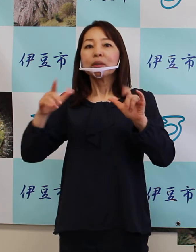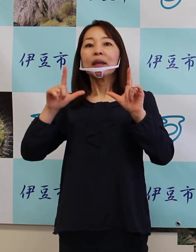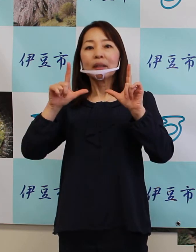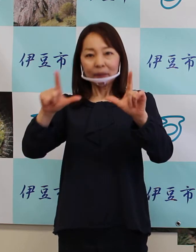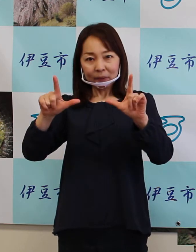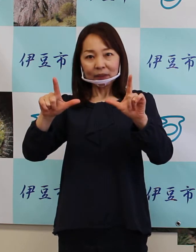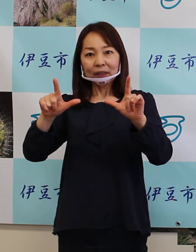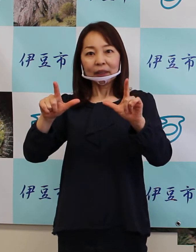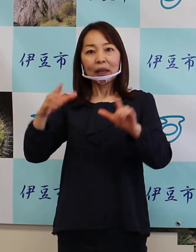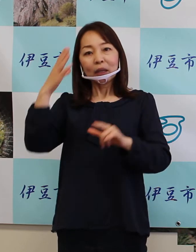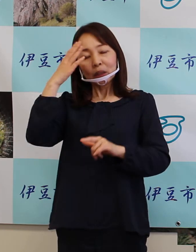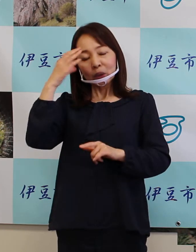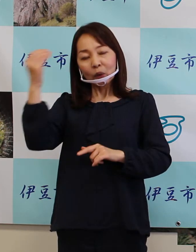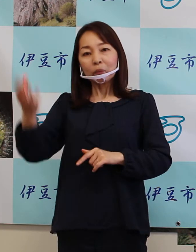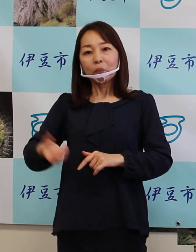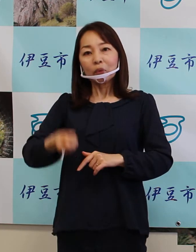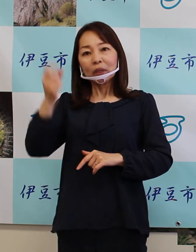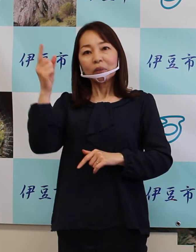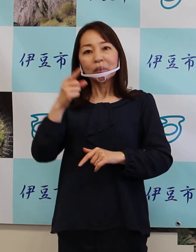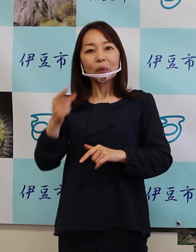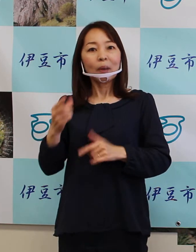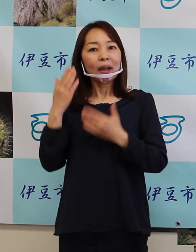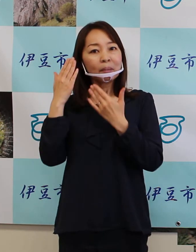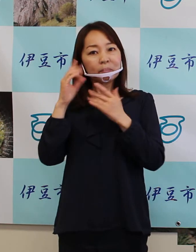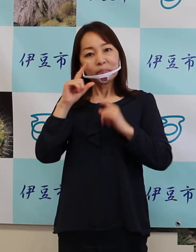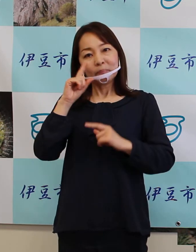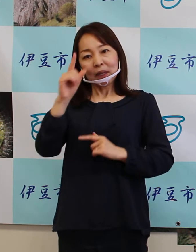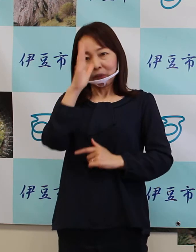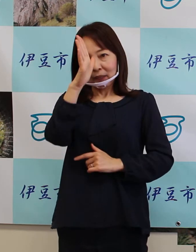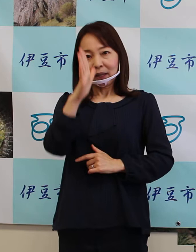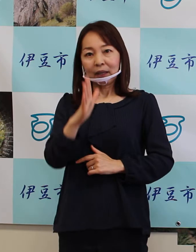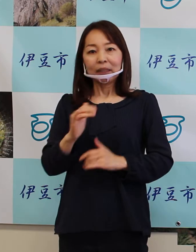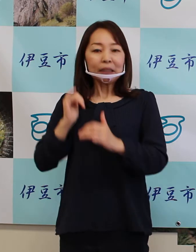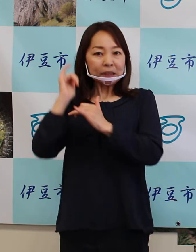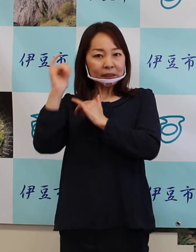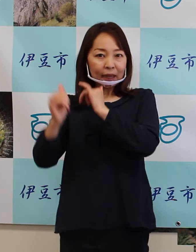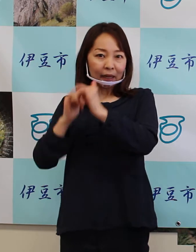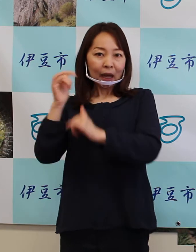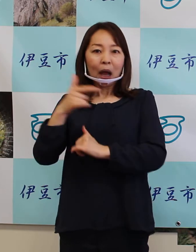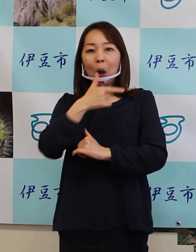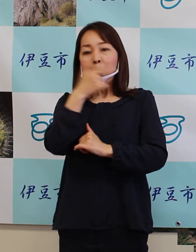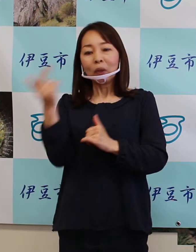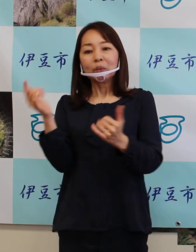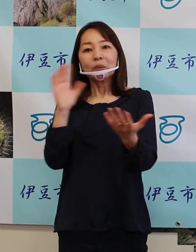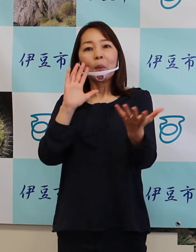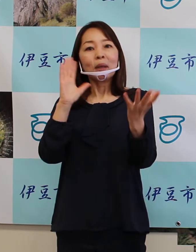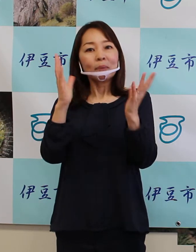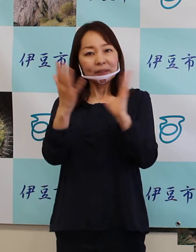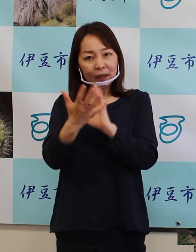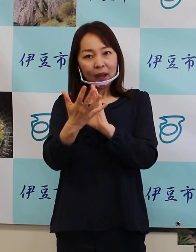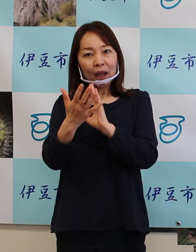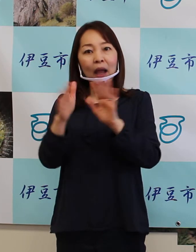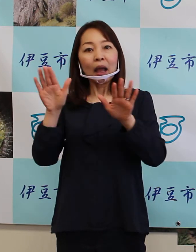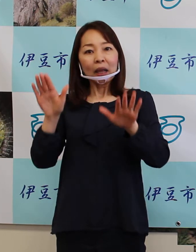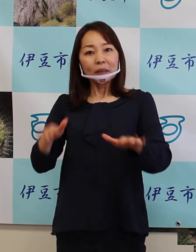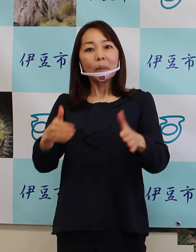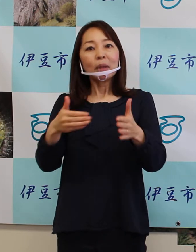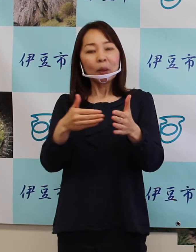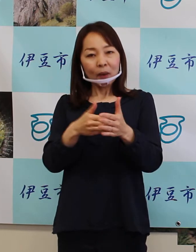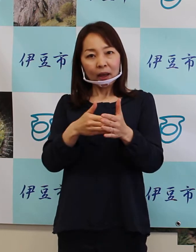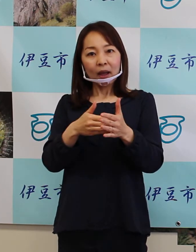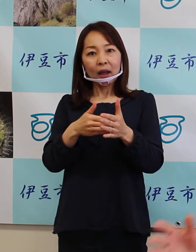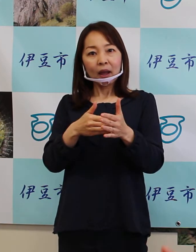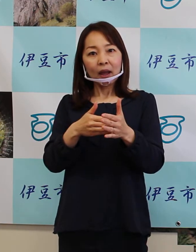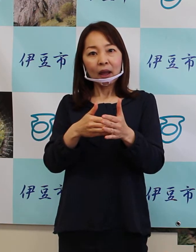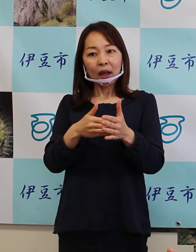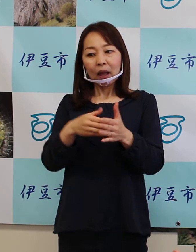お聞きいただければと思います。時代が大きく変わってきました。これまでは